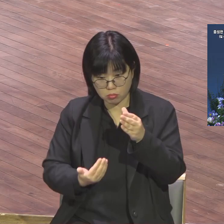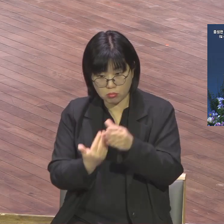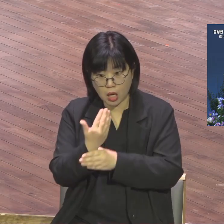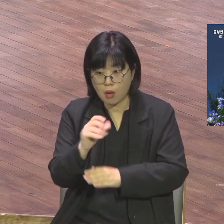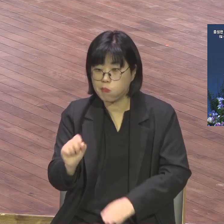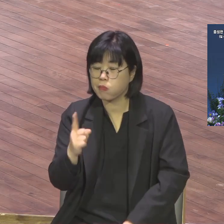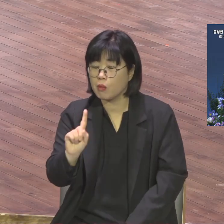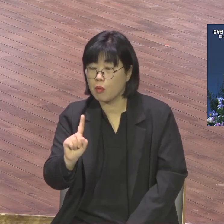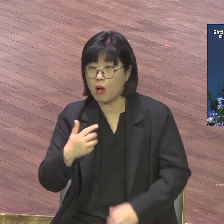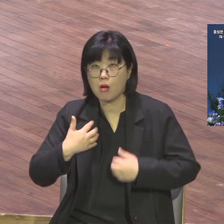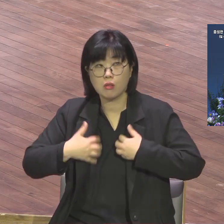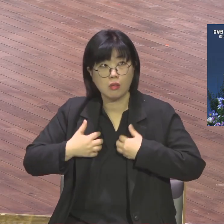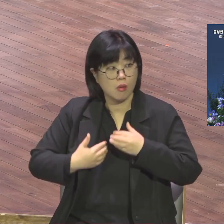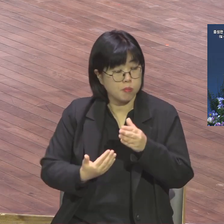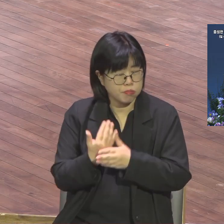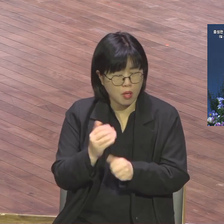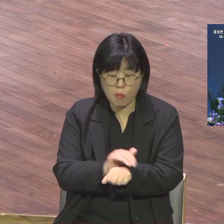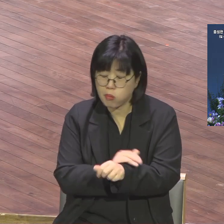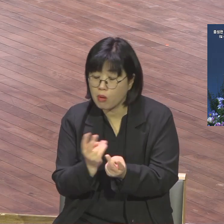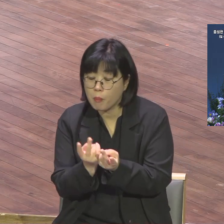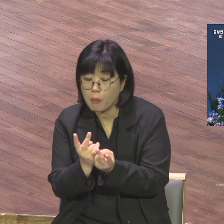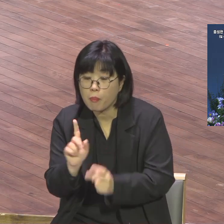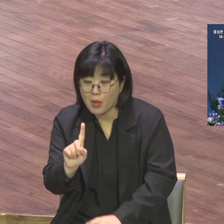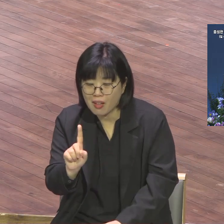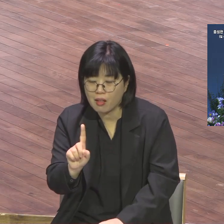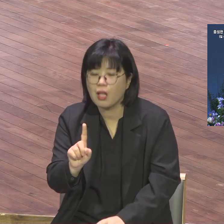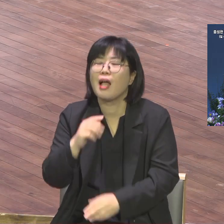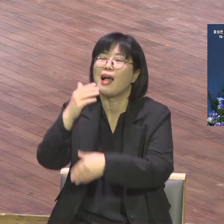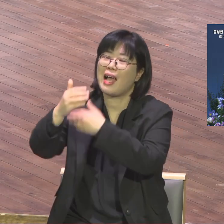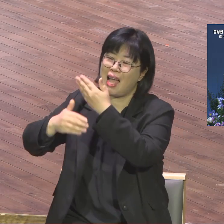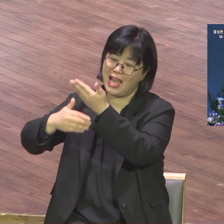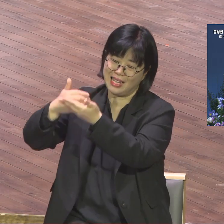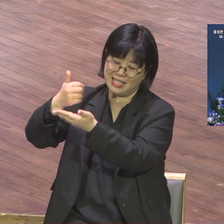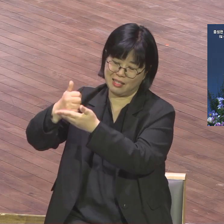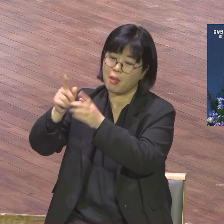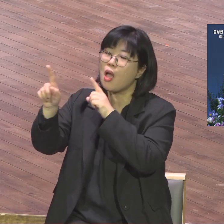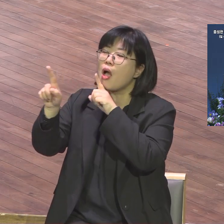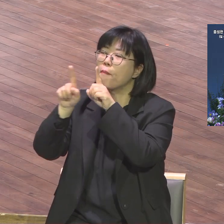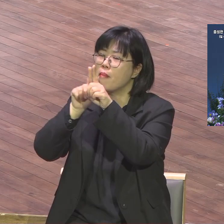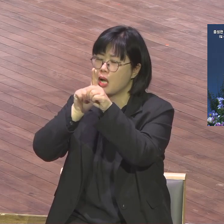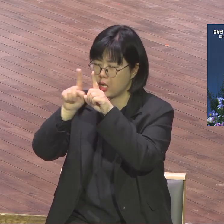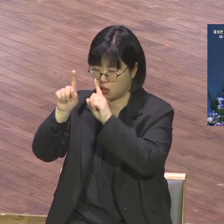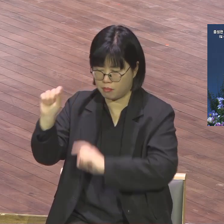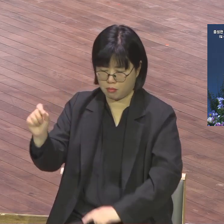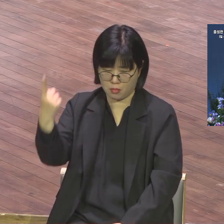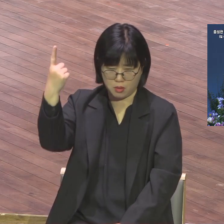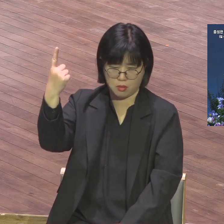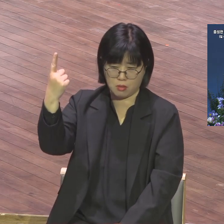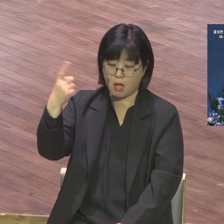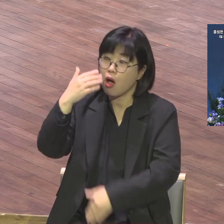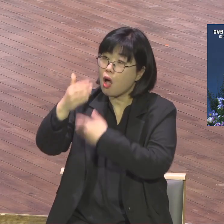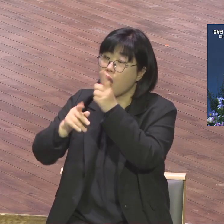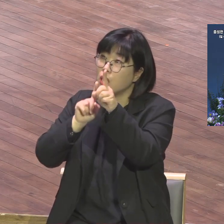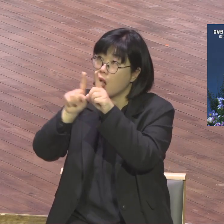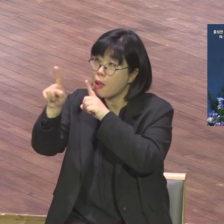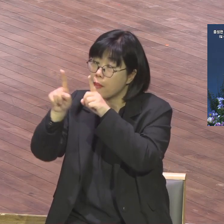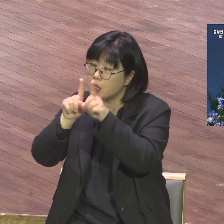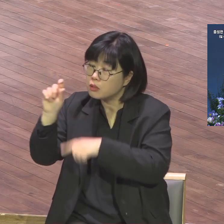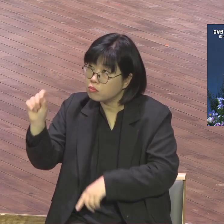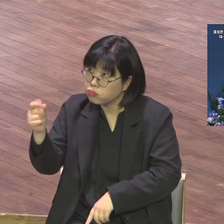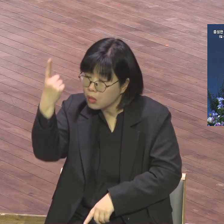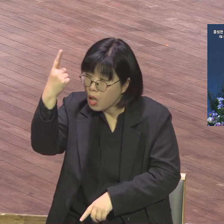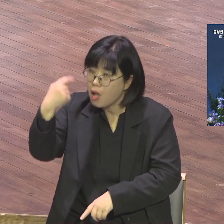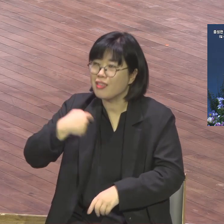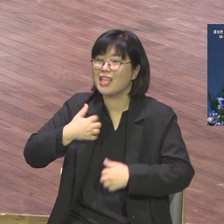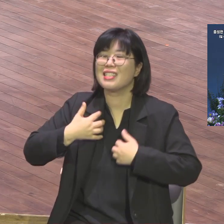아멘. 하나님 아버지로부터 시작돼야 돼요. 말씀으로 시작돼야 돼요. 어? 이 그리스도로 시작돼야